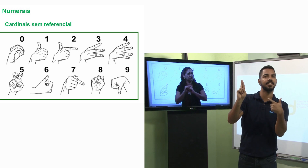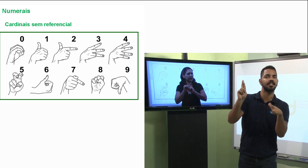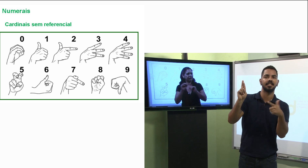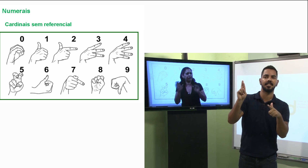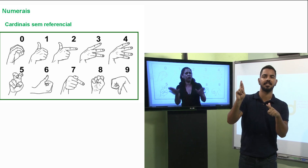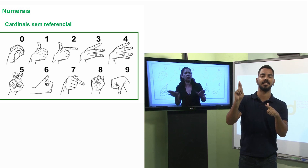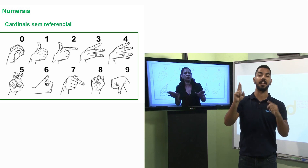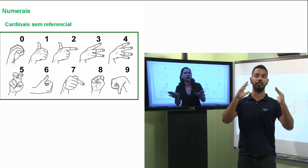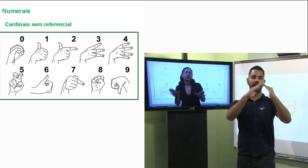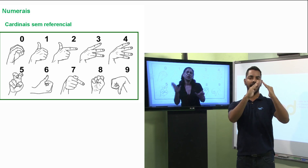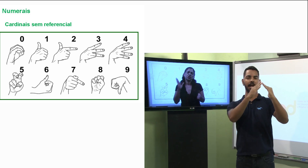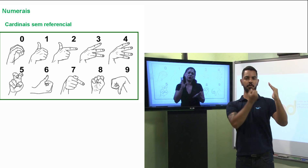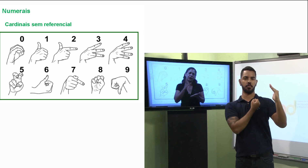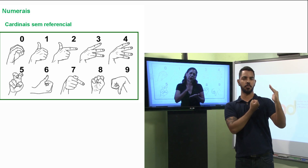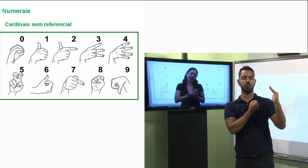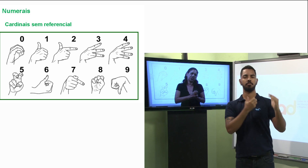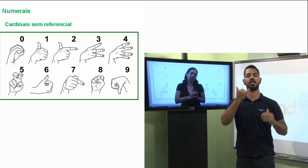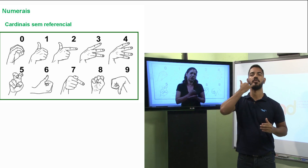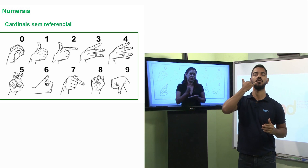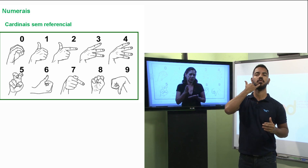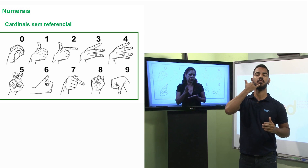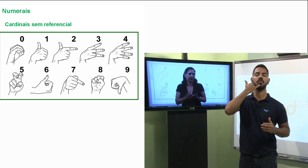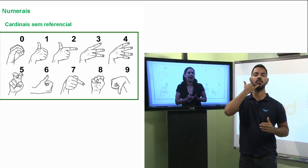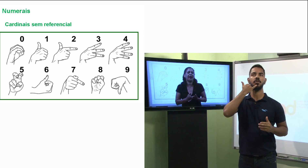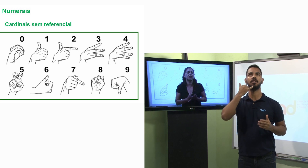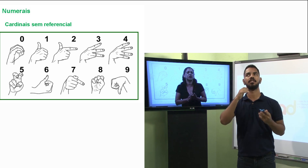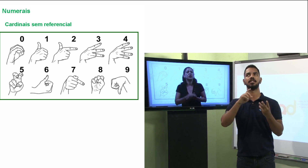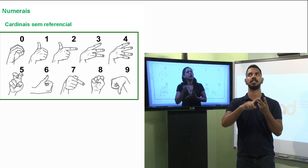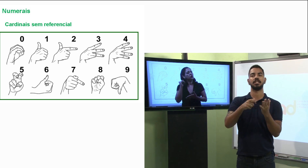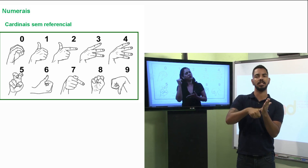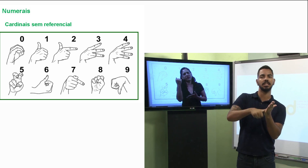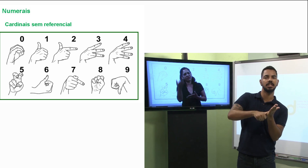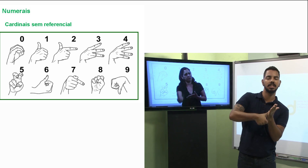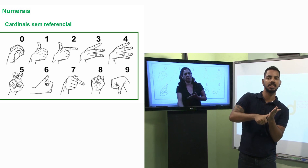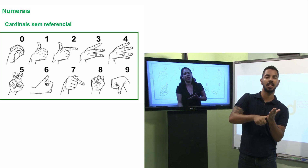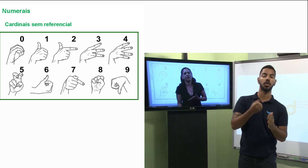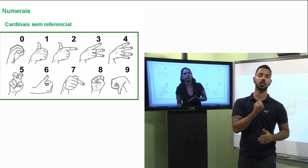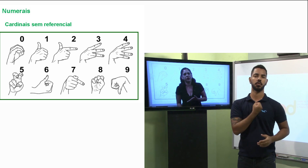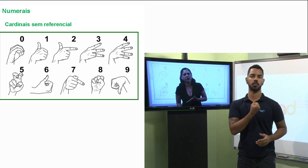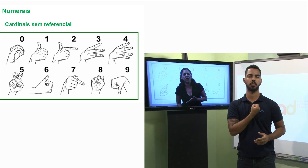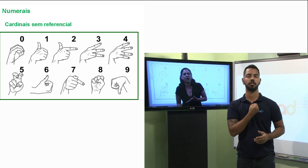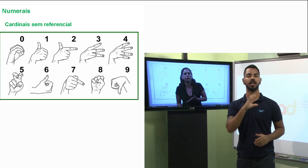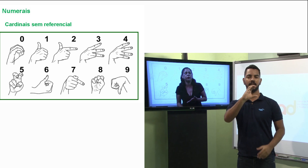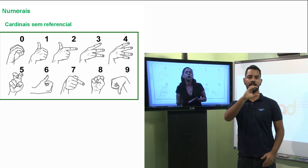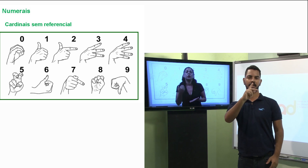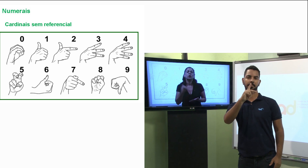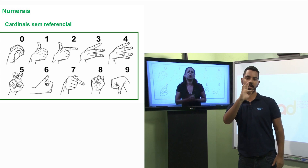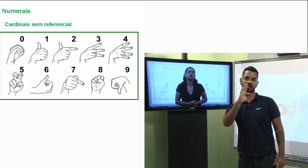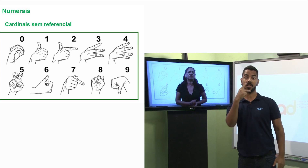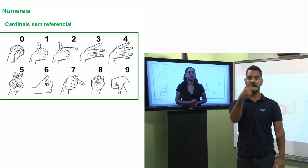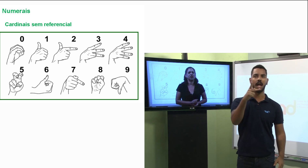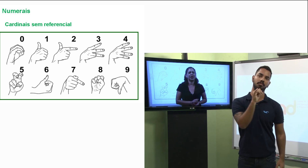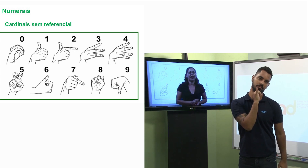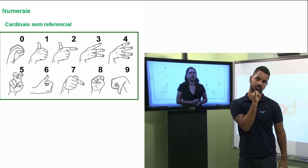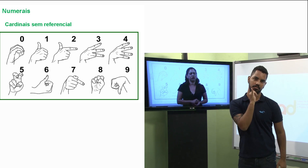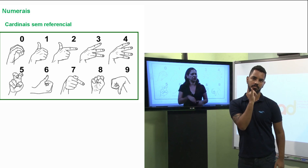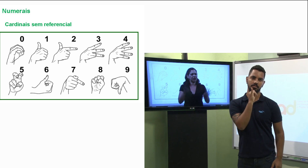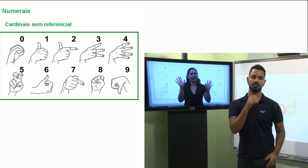casa, do telefone, um RG de uma identidade, o seu CPF, por exemplo, um